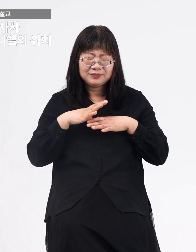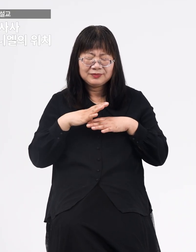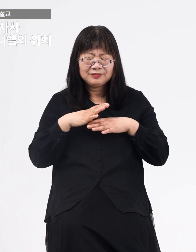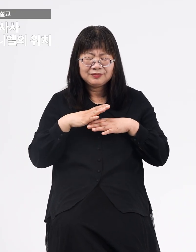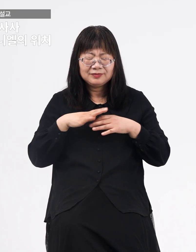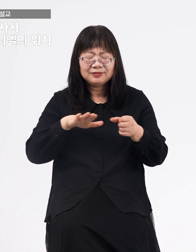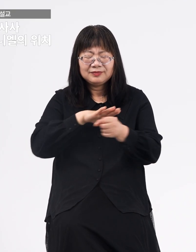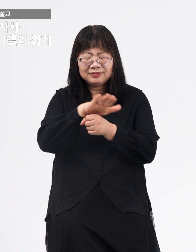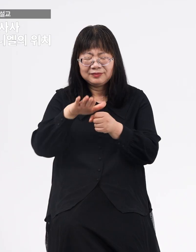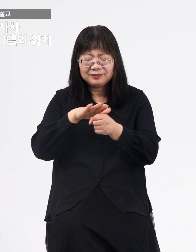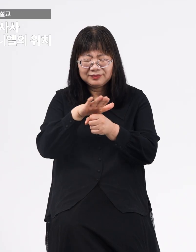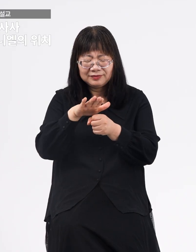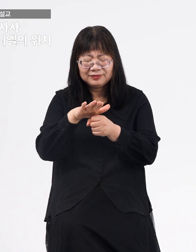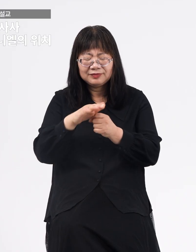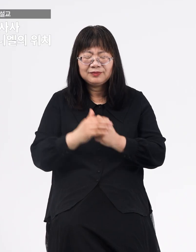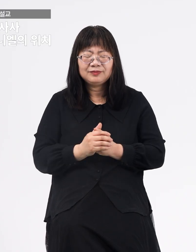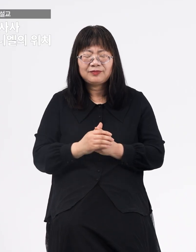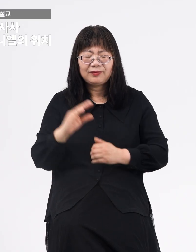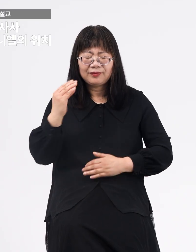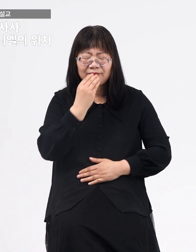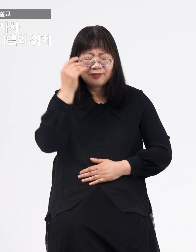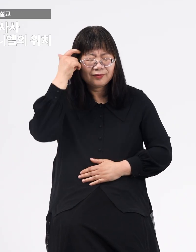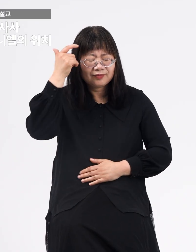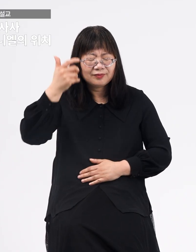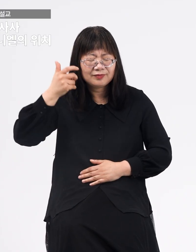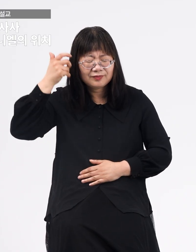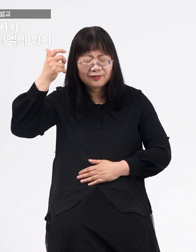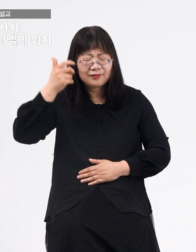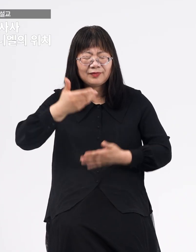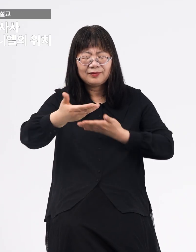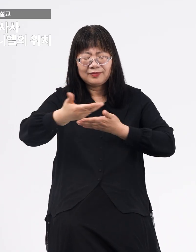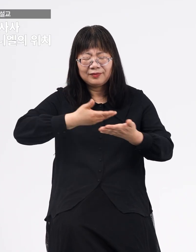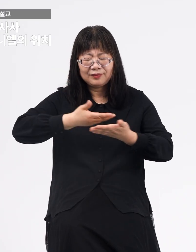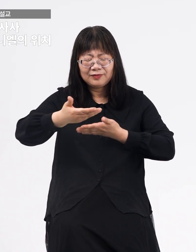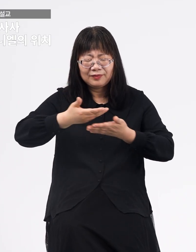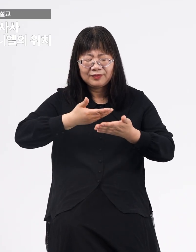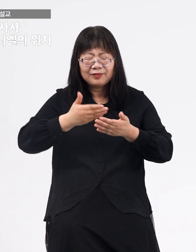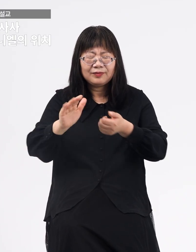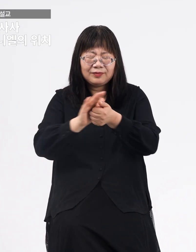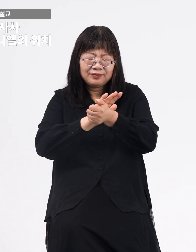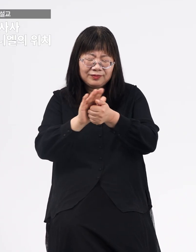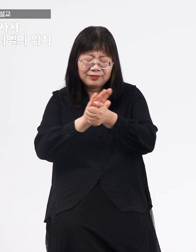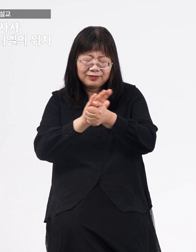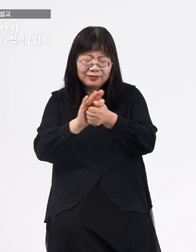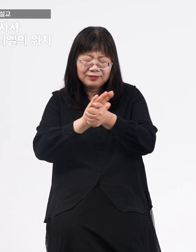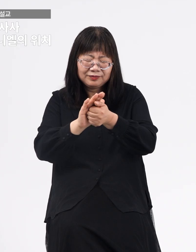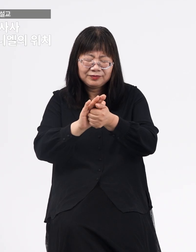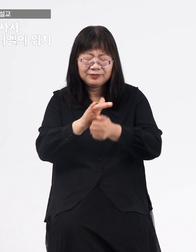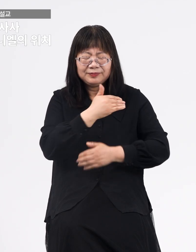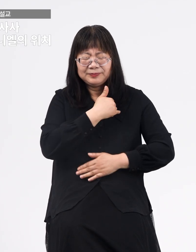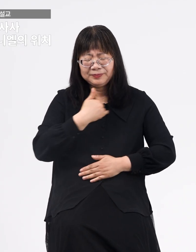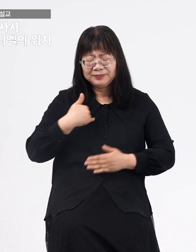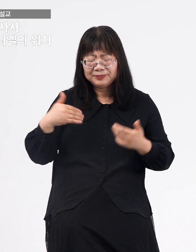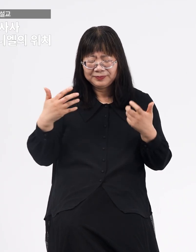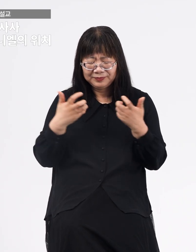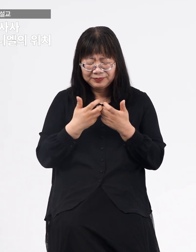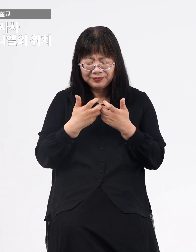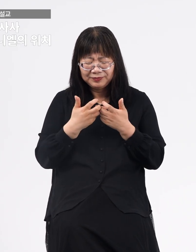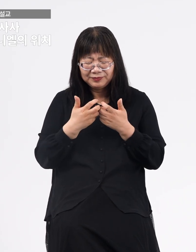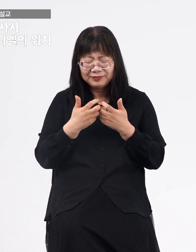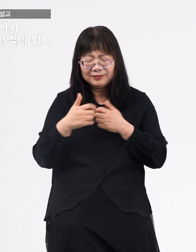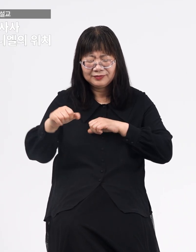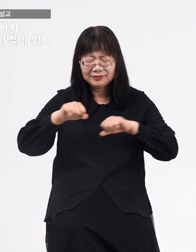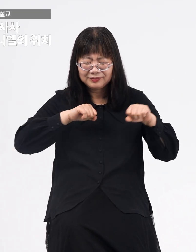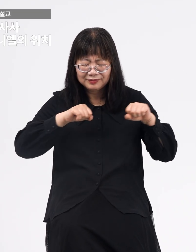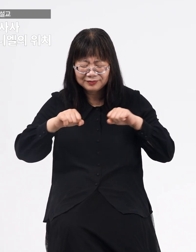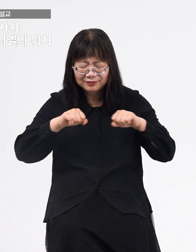놀라우신 사랑하심과 성령님의 교통, 위로 충만케 하시는